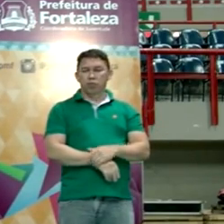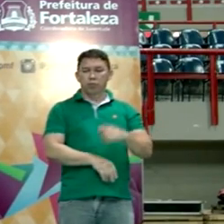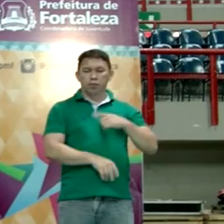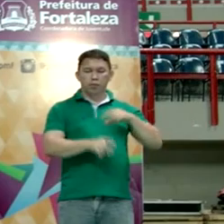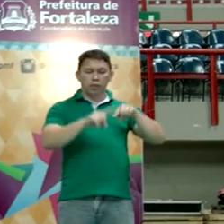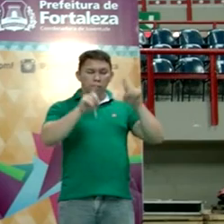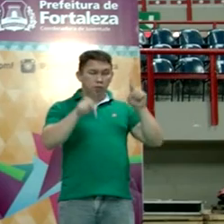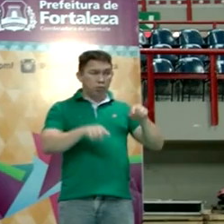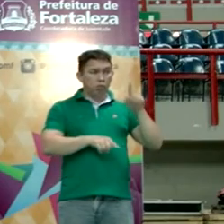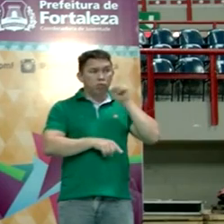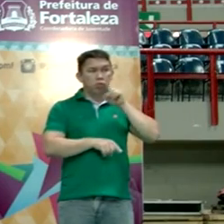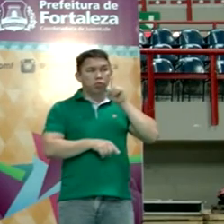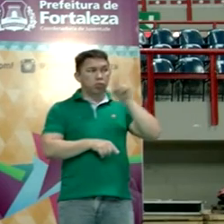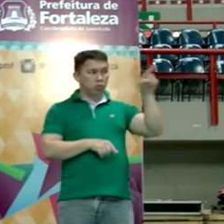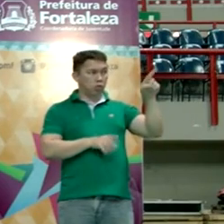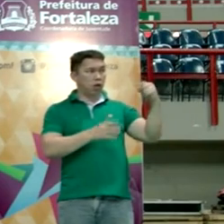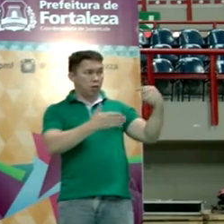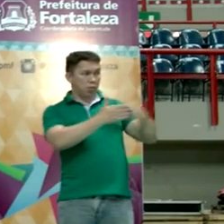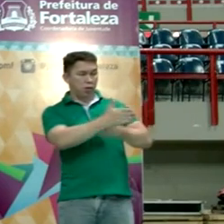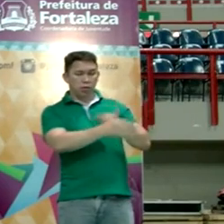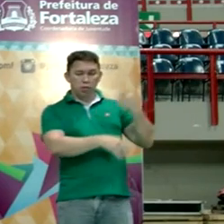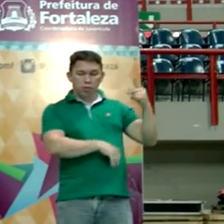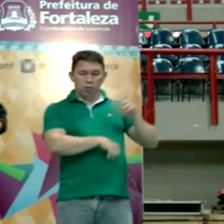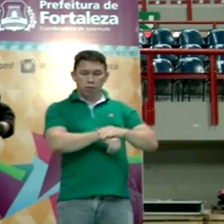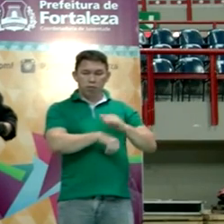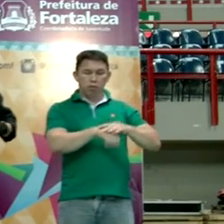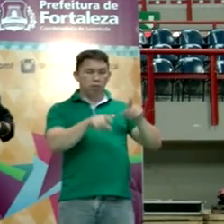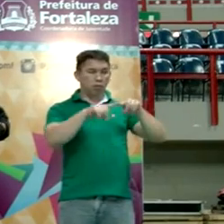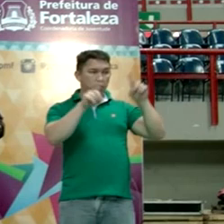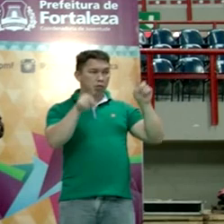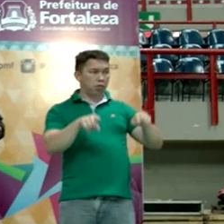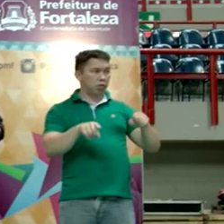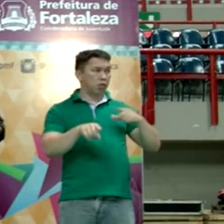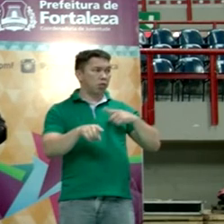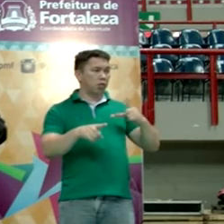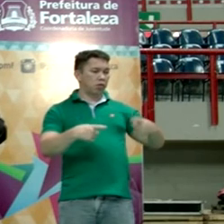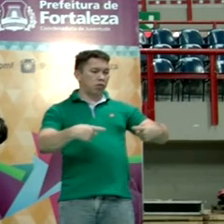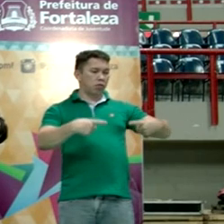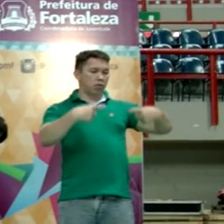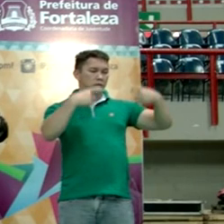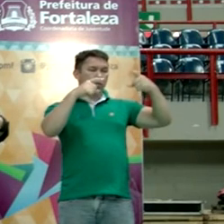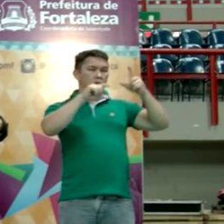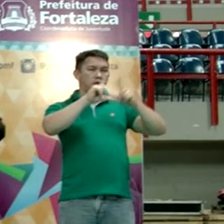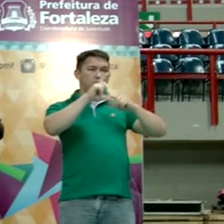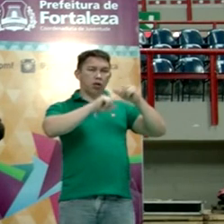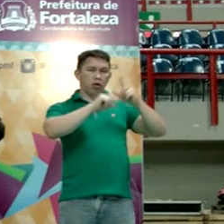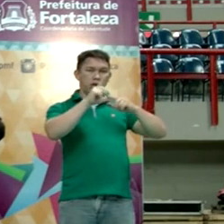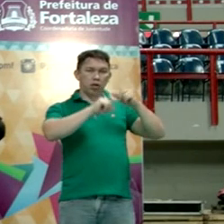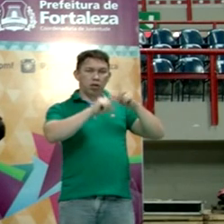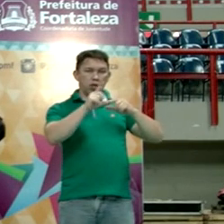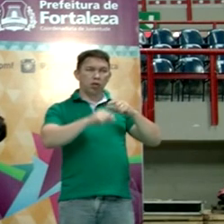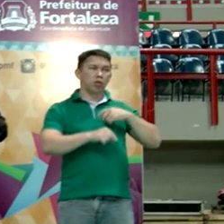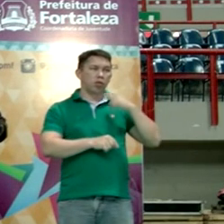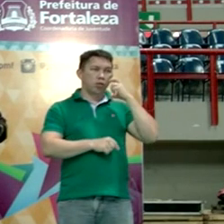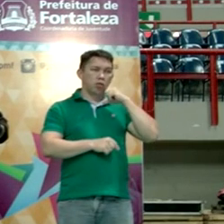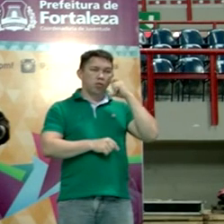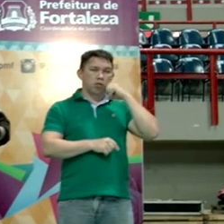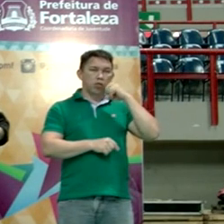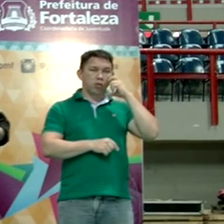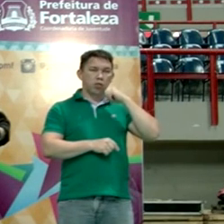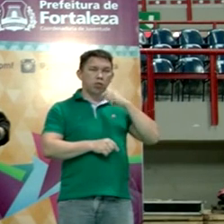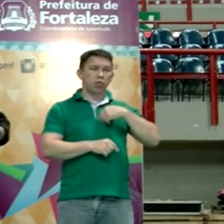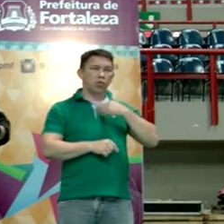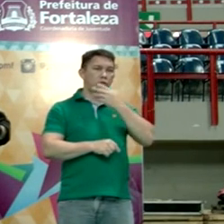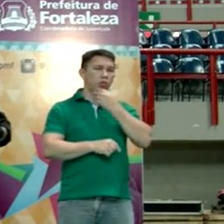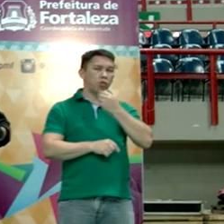um projeto norte-americano, para a pergunta que meu amigo fez, que era um projeto chamado Projeto Guerra nas Estrelas, né? Quem ganhou muito dinheiro com isso foi o